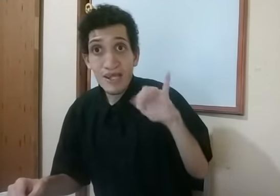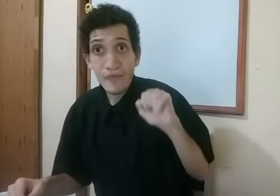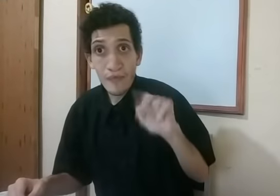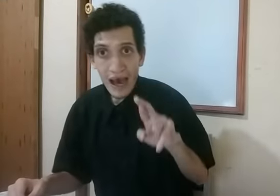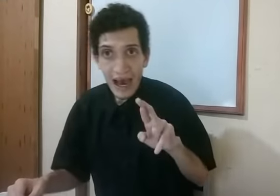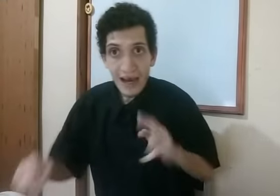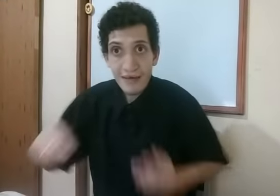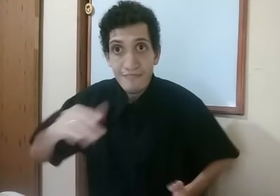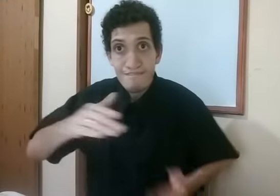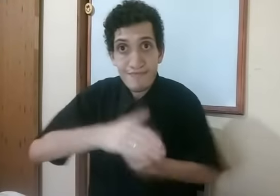limitar,